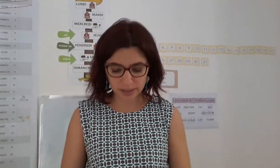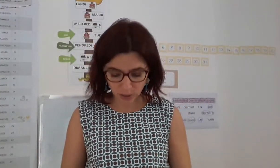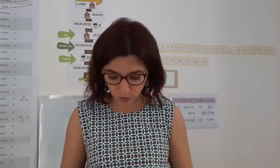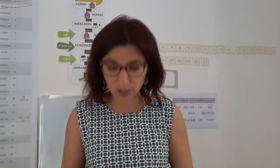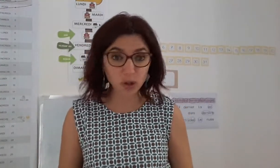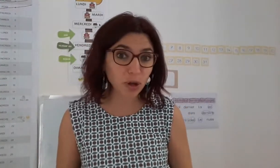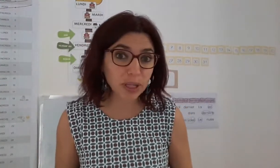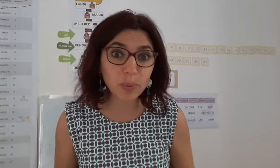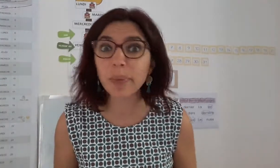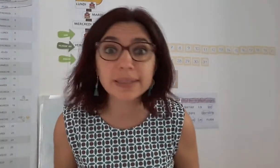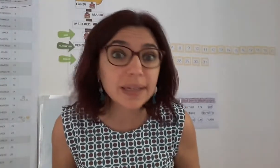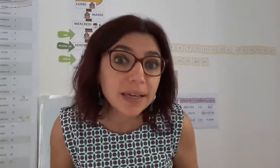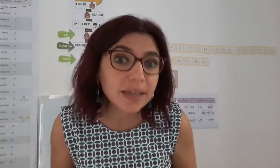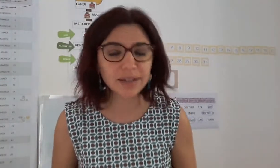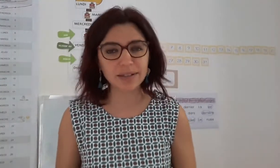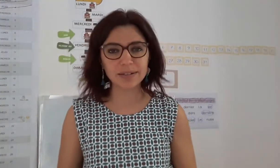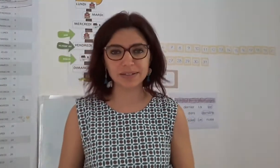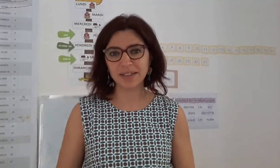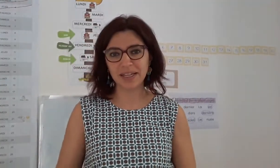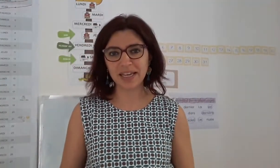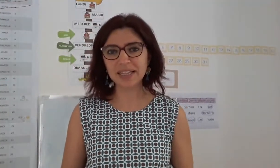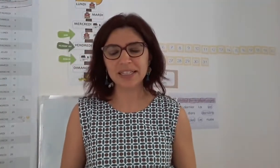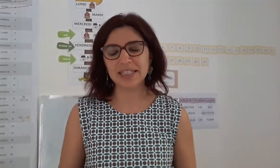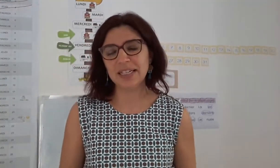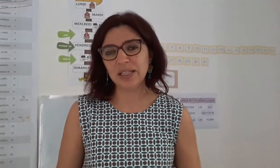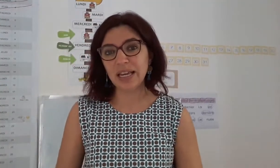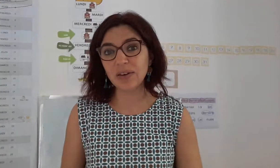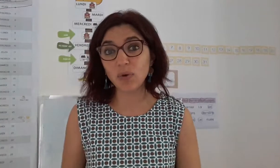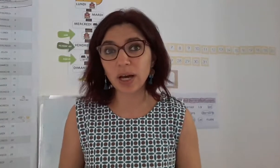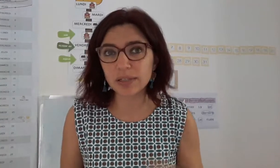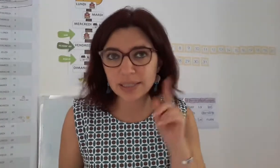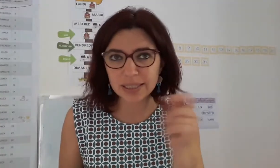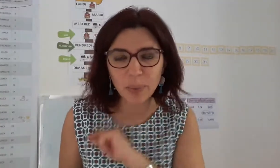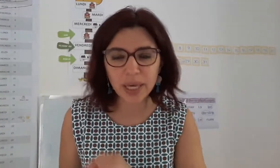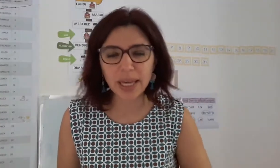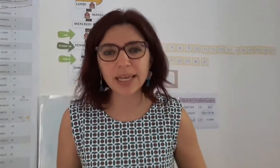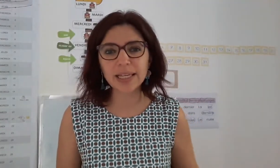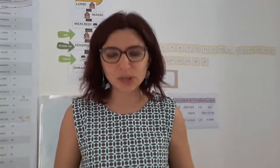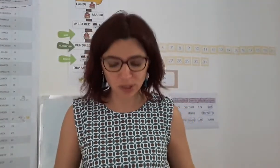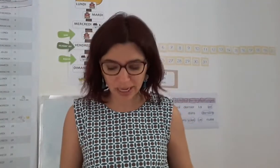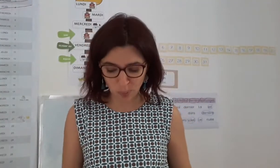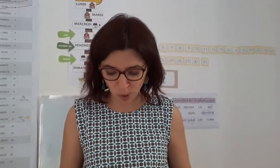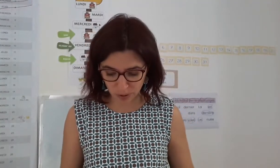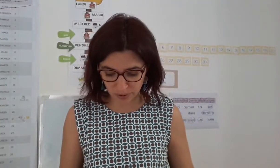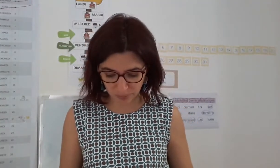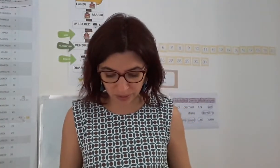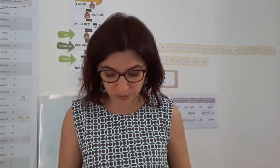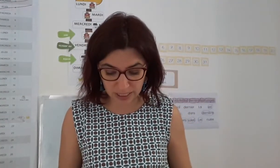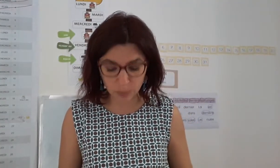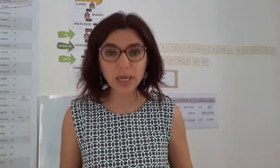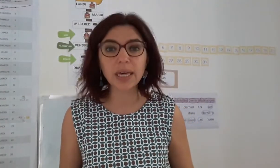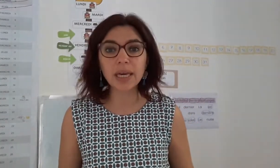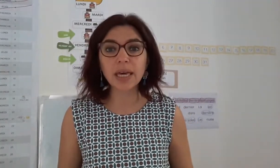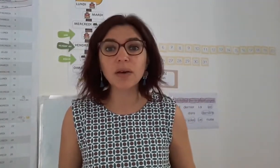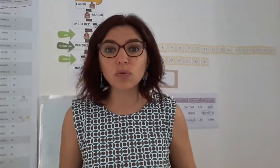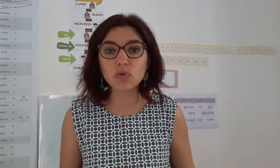le facteur n'est pas passé, hein, d'aller voir s'il n'y a pas quelqu'un qui sonne à la porte. Vous êtes prêts? Vous vous